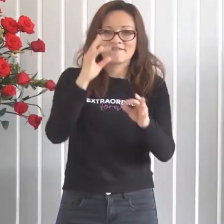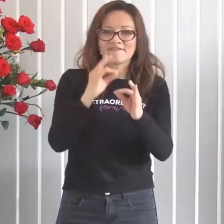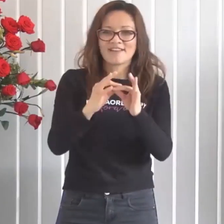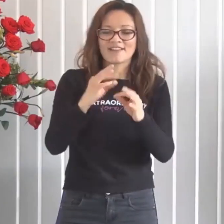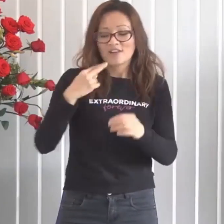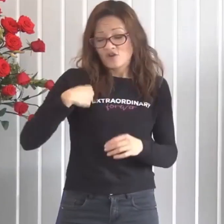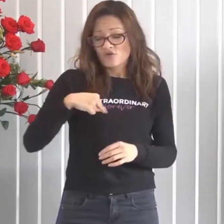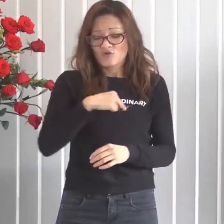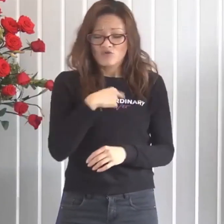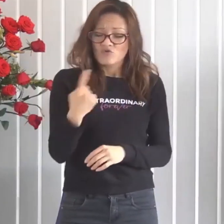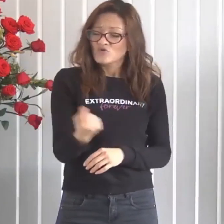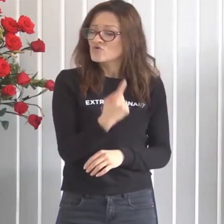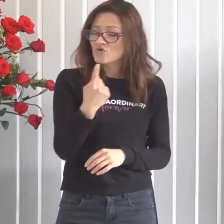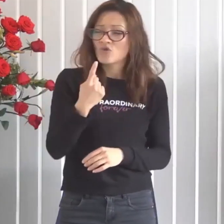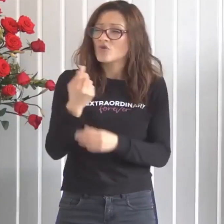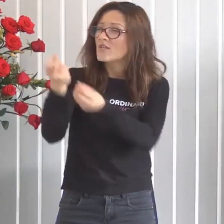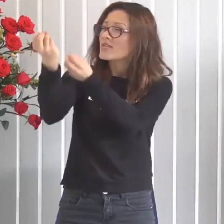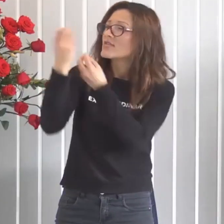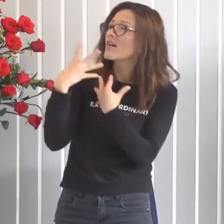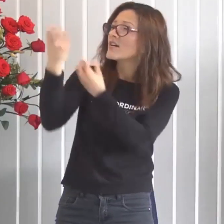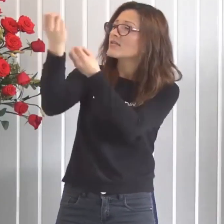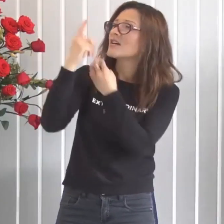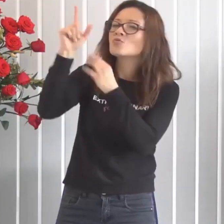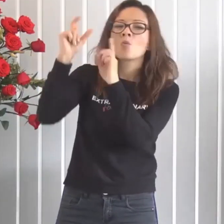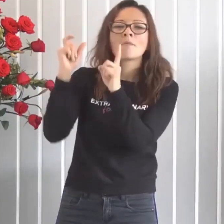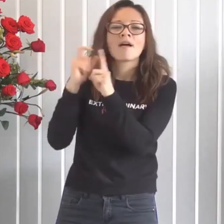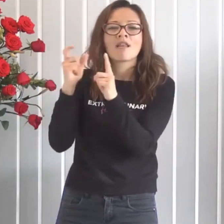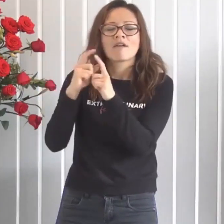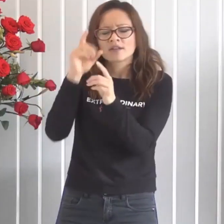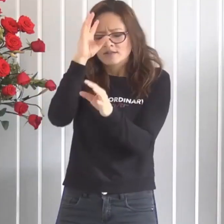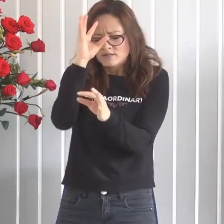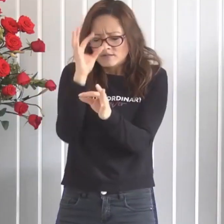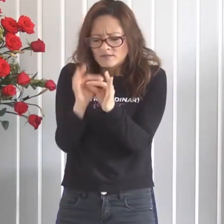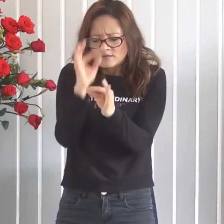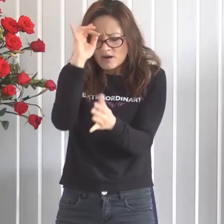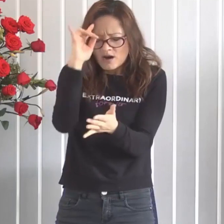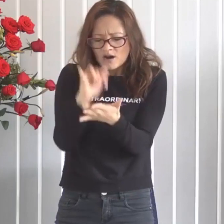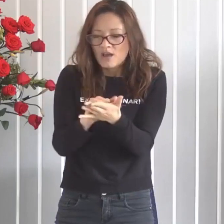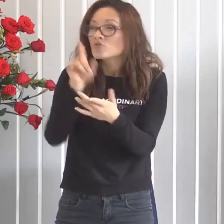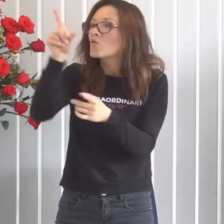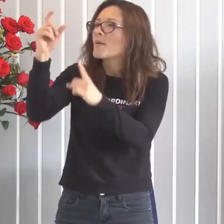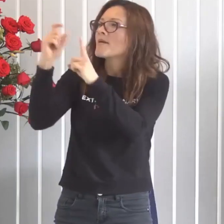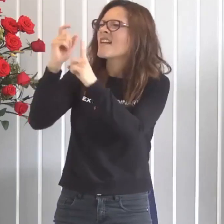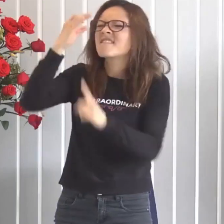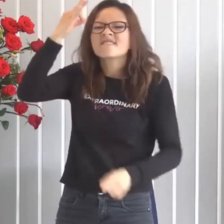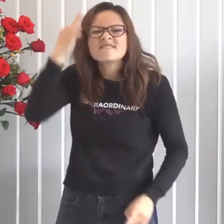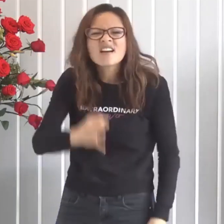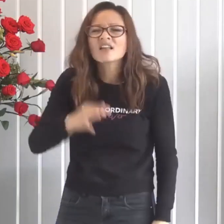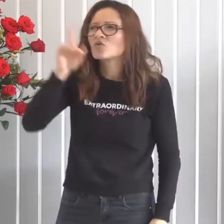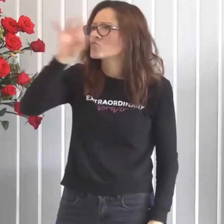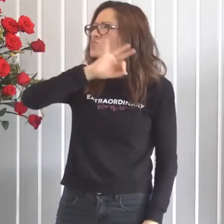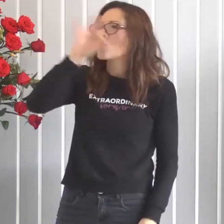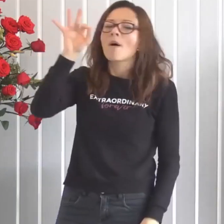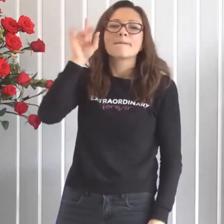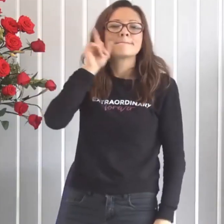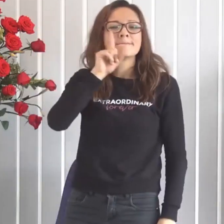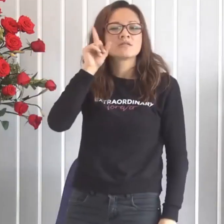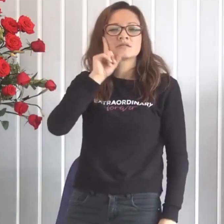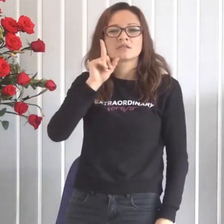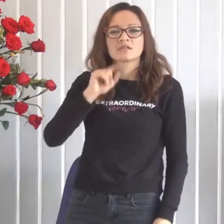Que nosotros solamente recibimos tu palabra. Tú hablaste la verdad, tú no mentiste en ningún